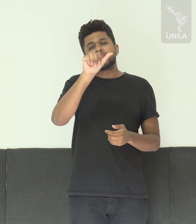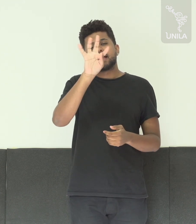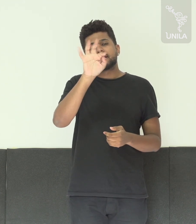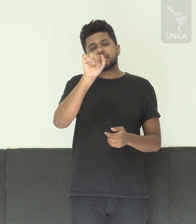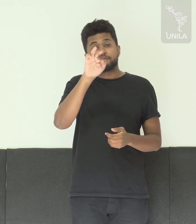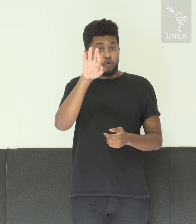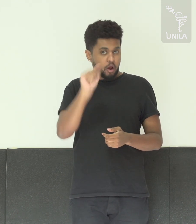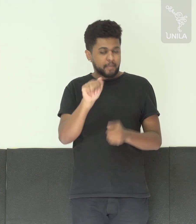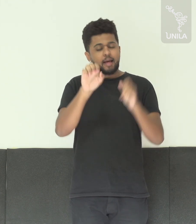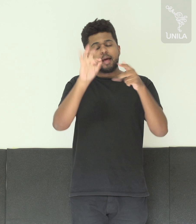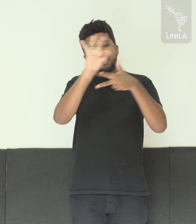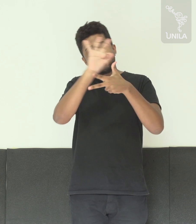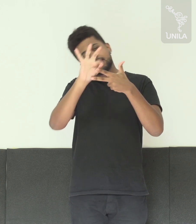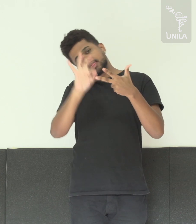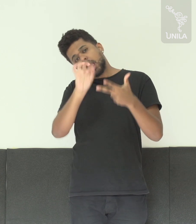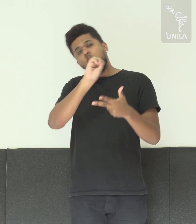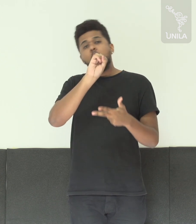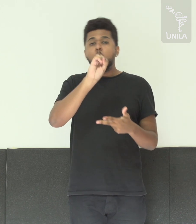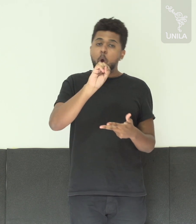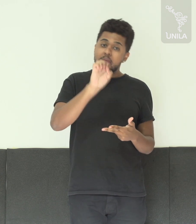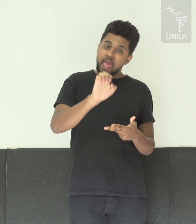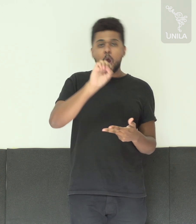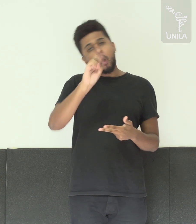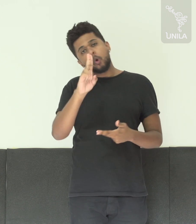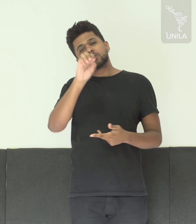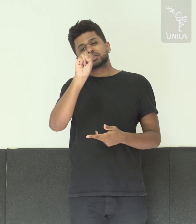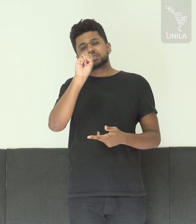do Enem e ou SISU.